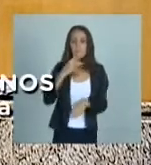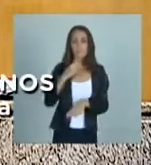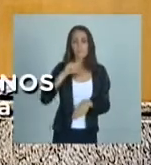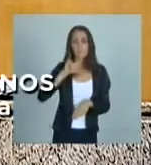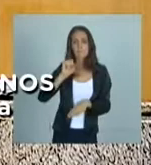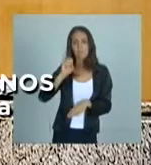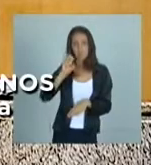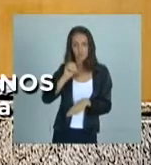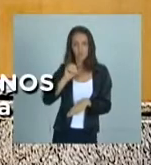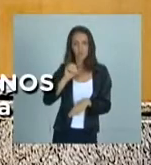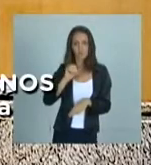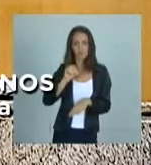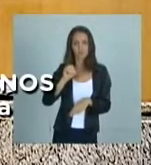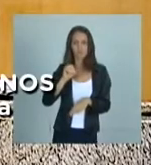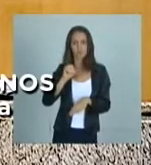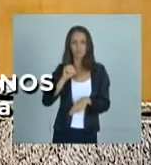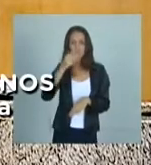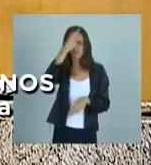E a partir de